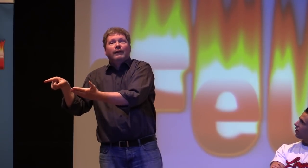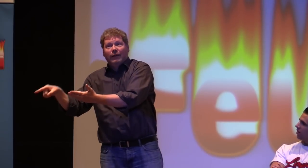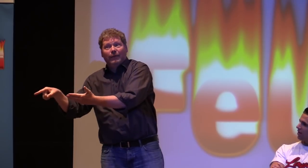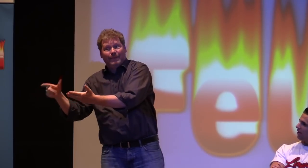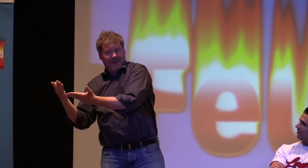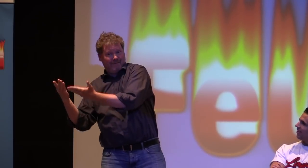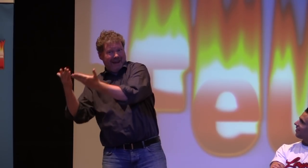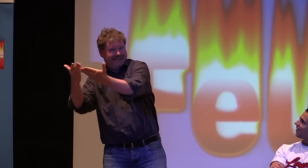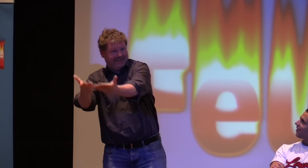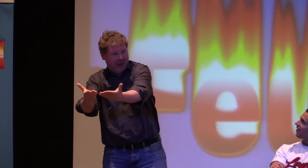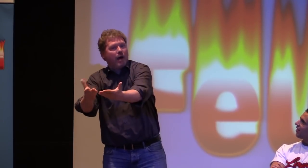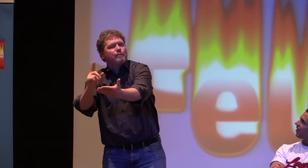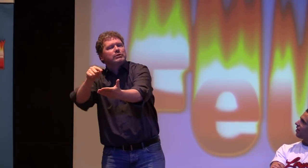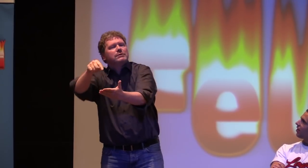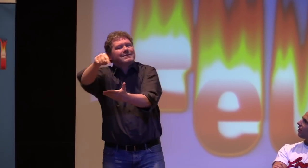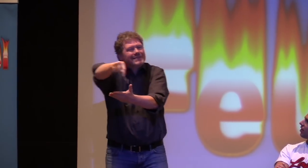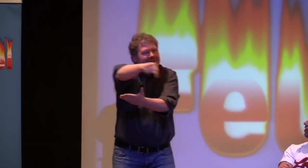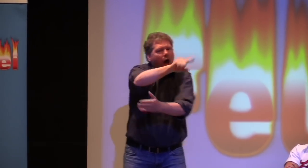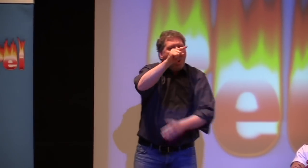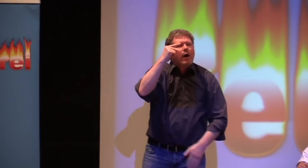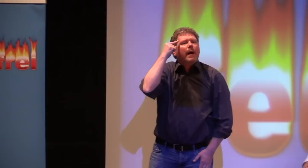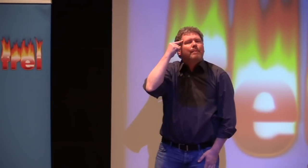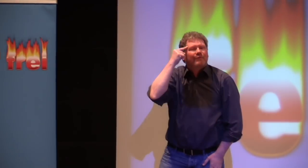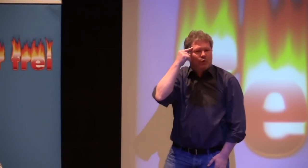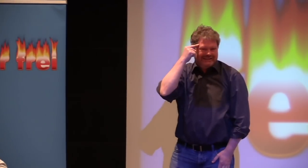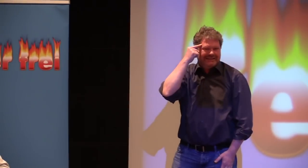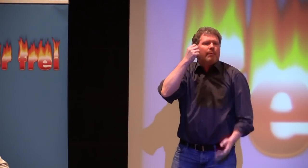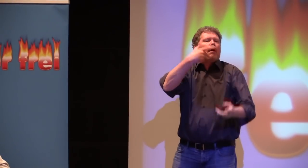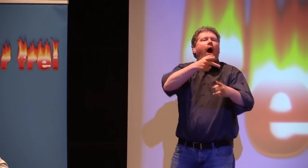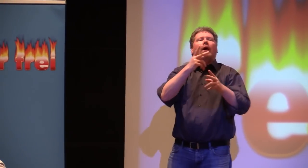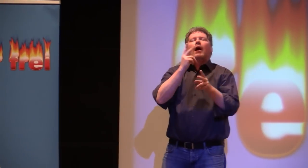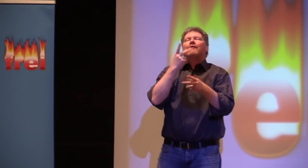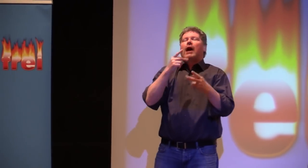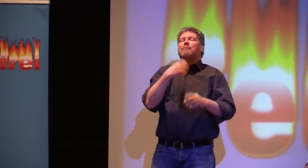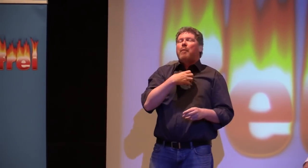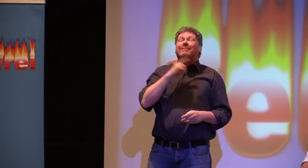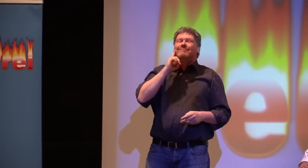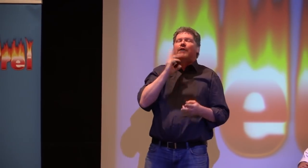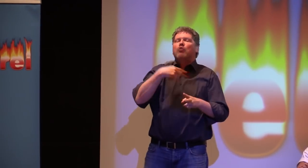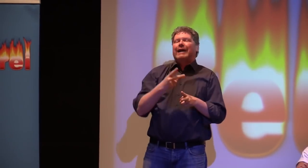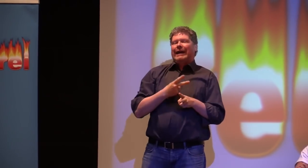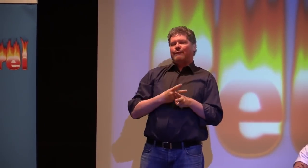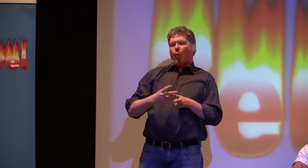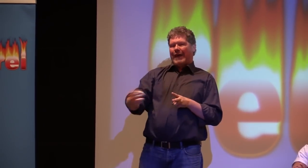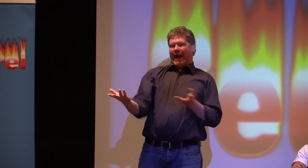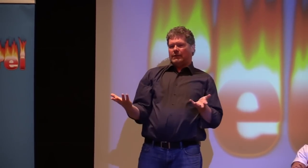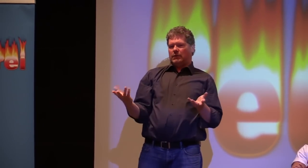herzlich bedanken. Ich bin jetzt nicht im Zuge der Deutschen Hörsenjugend hier, aber das ist natürlich schon gut, dass du dadurch